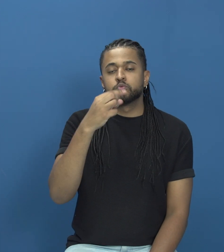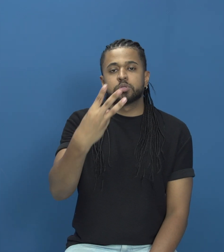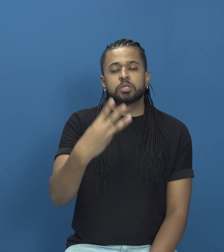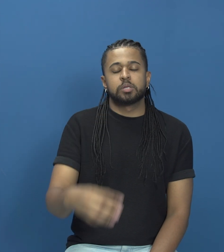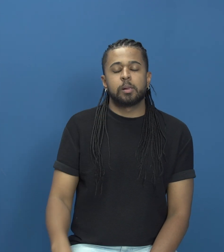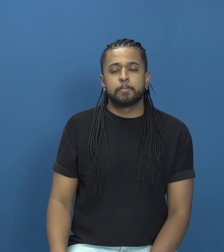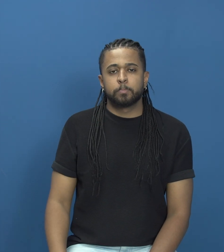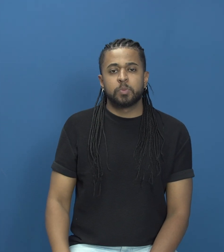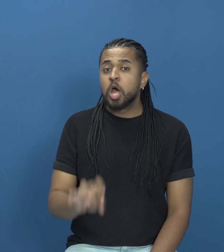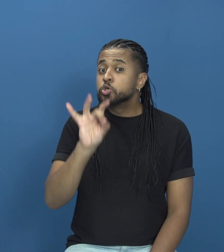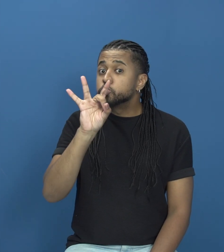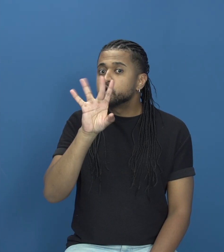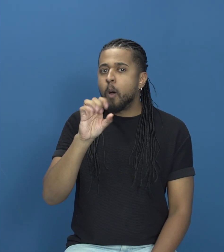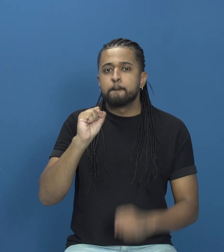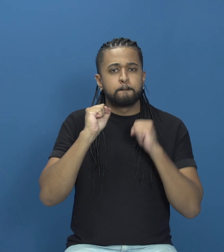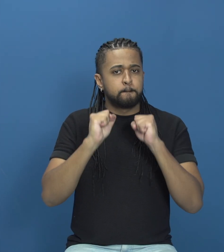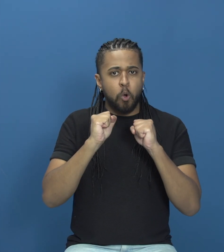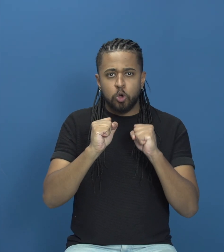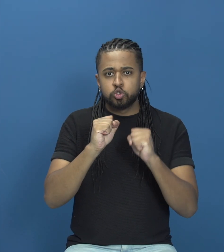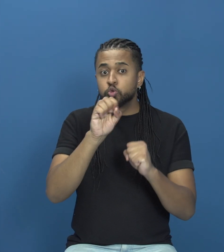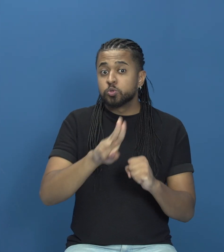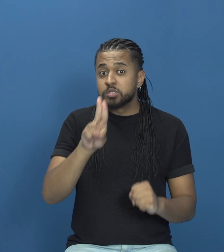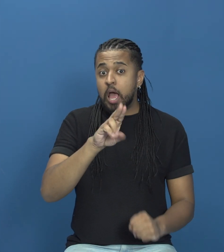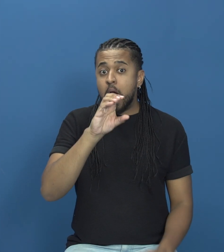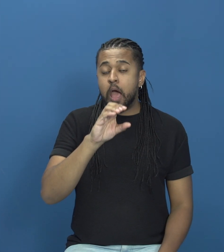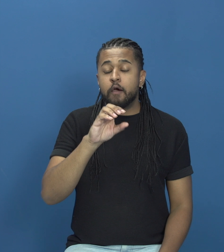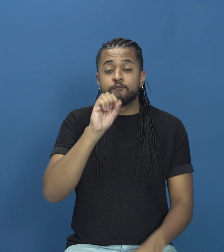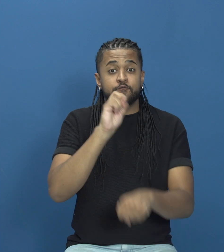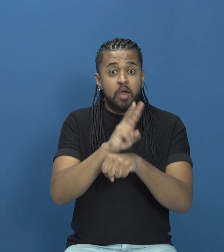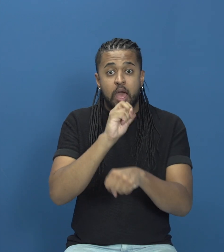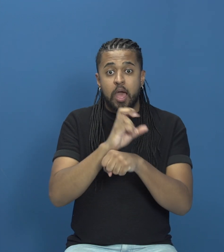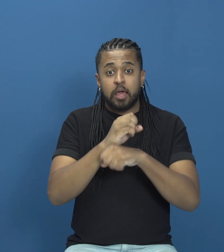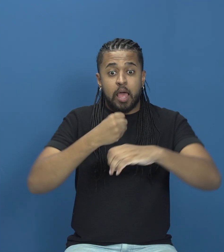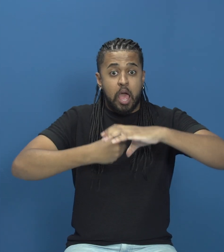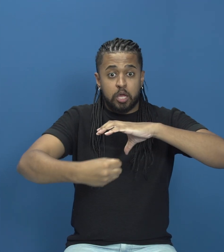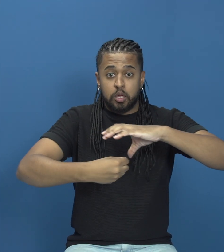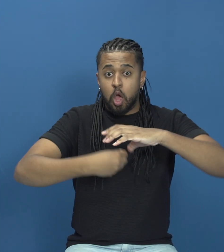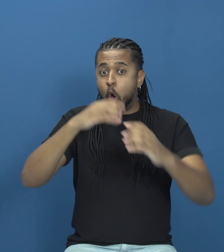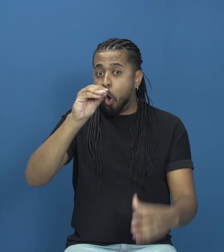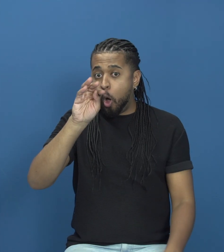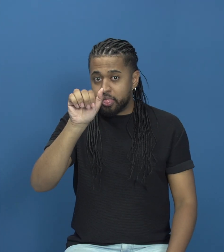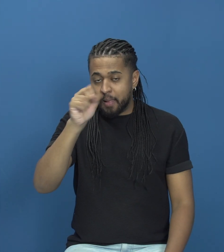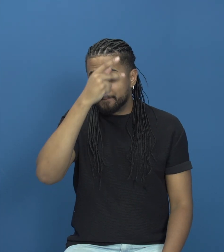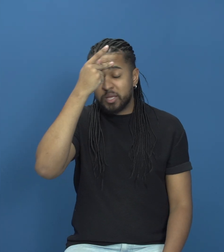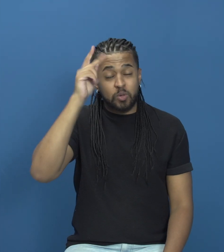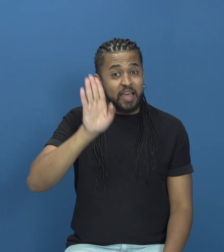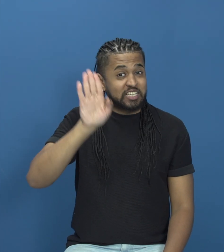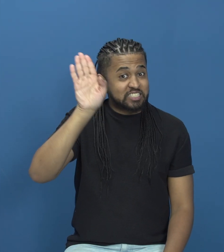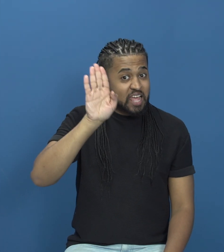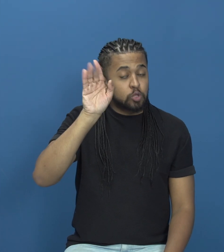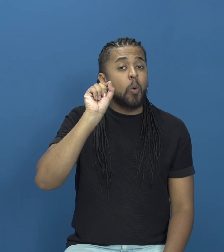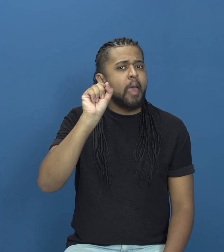5.3. Somente poderão concorrer nas vagas reservadas às ações afirmativas os